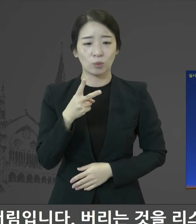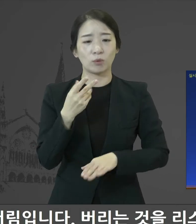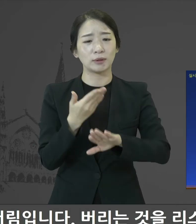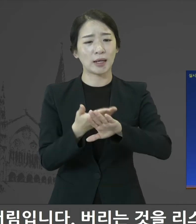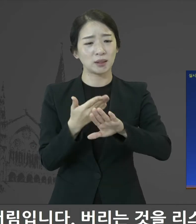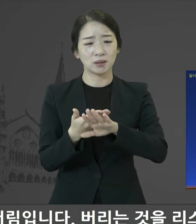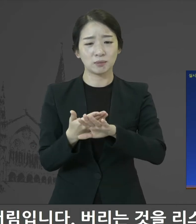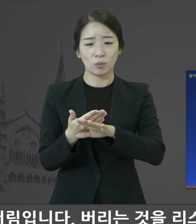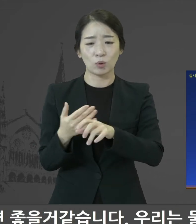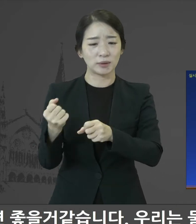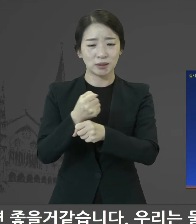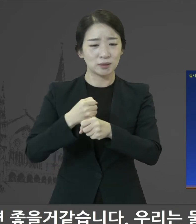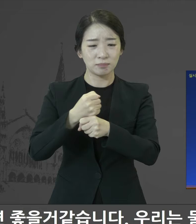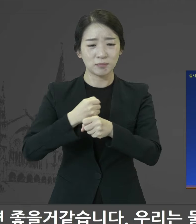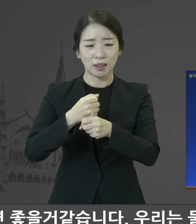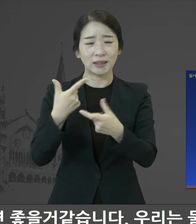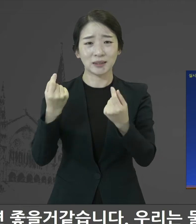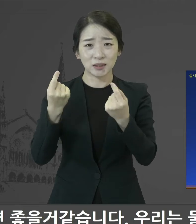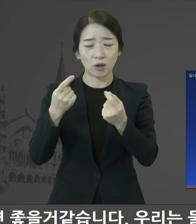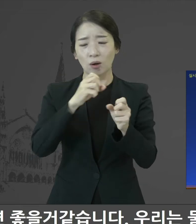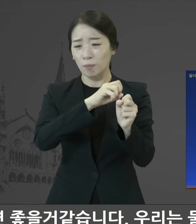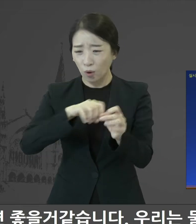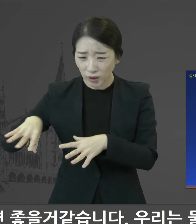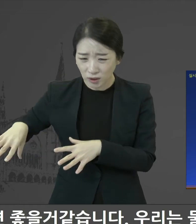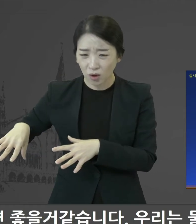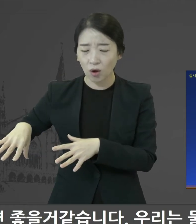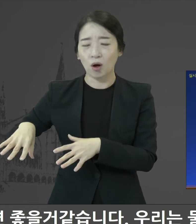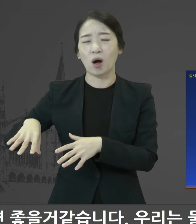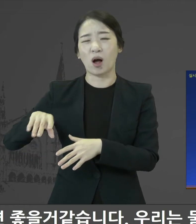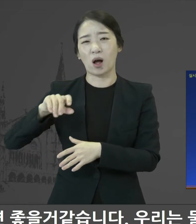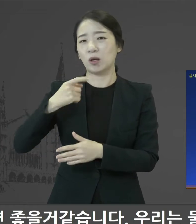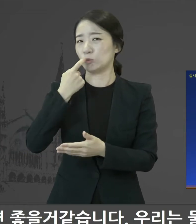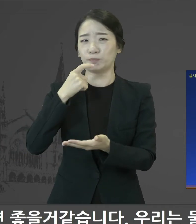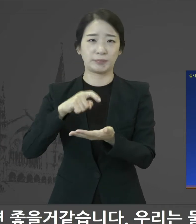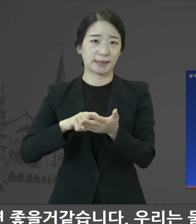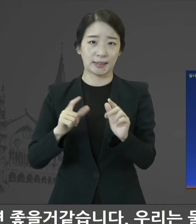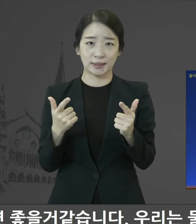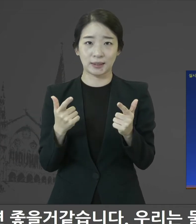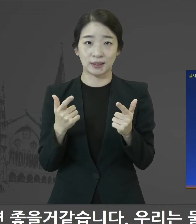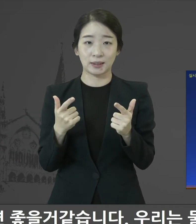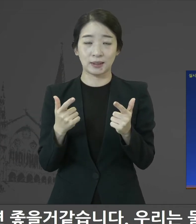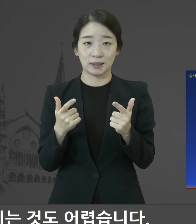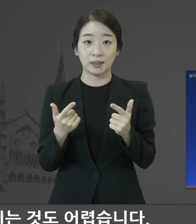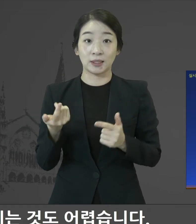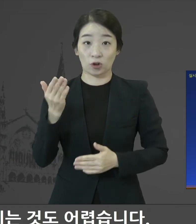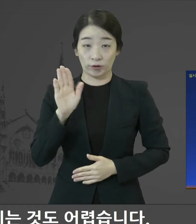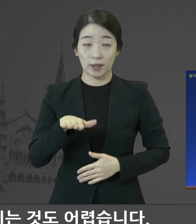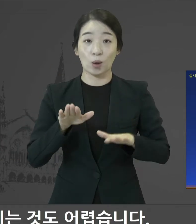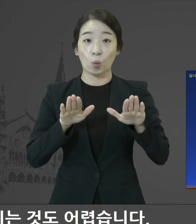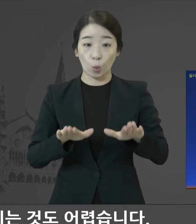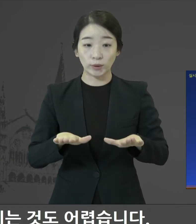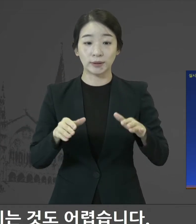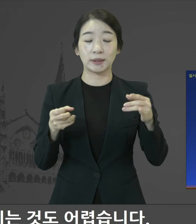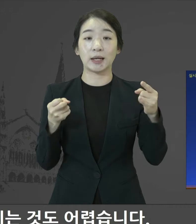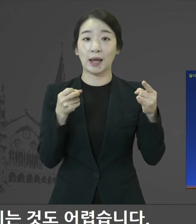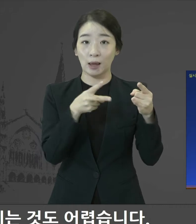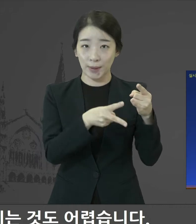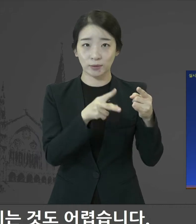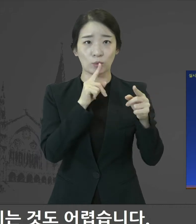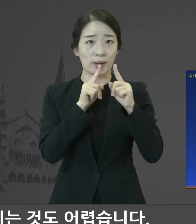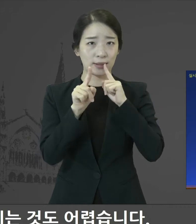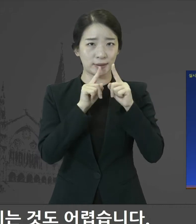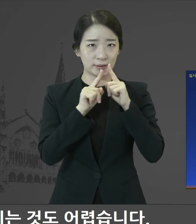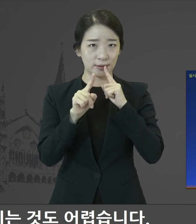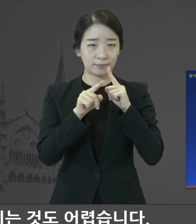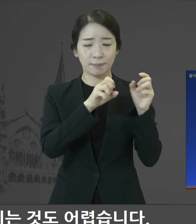것도 여간 어렵지 않습니다. 오늘 에베소서의 말씀은 우리가 버려야 될